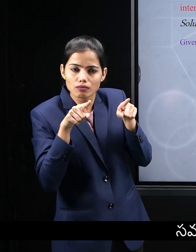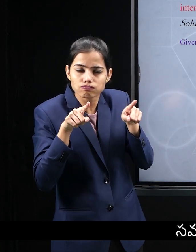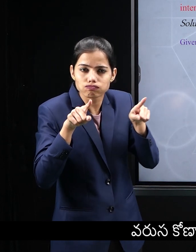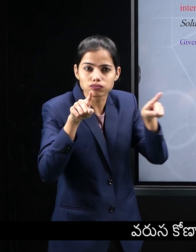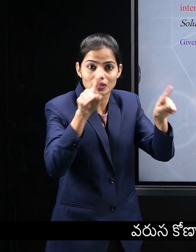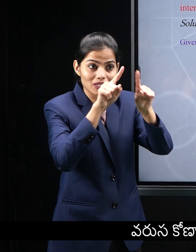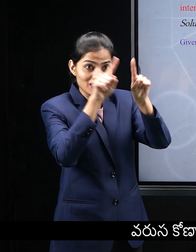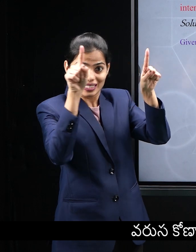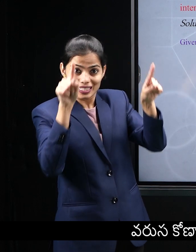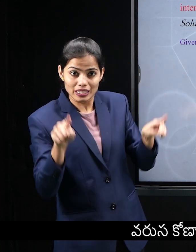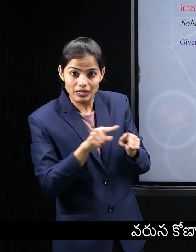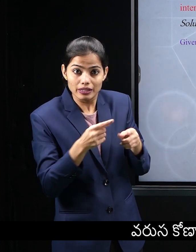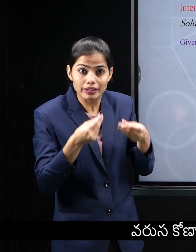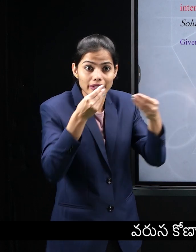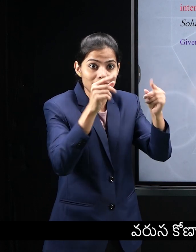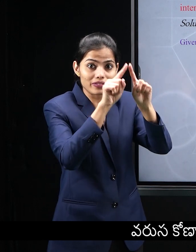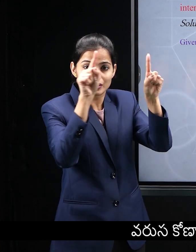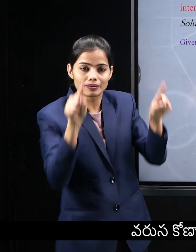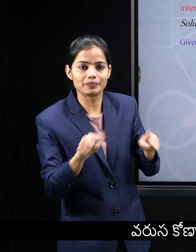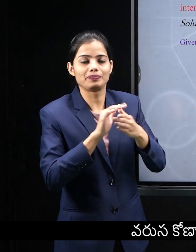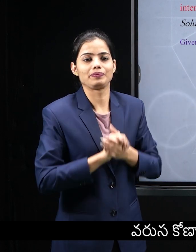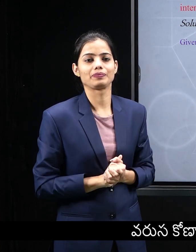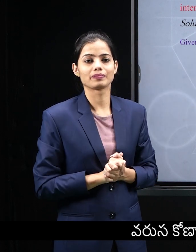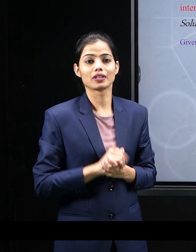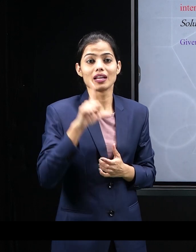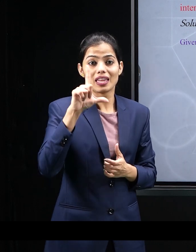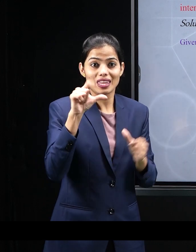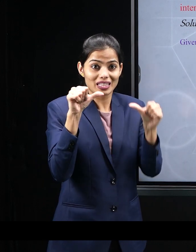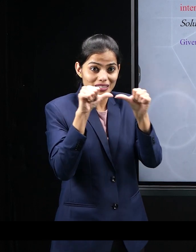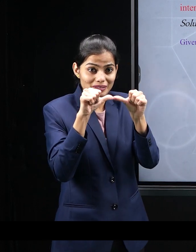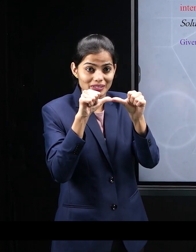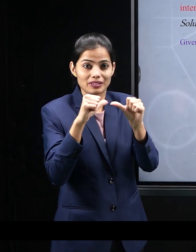కోణాలు అనుబంధంగా ఉంటాయి. కాబట్టి